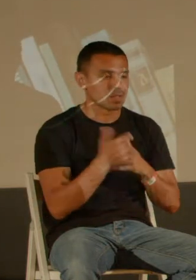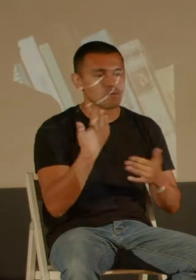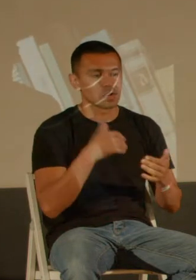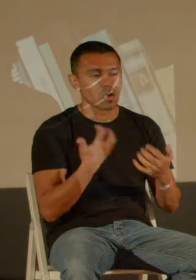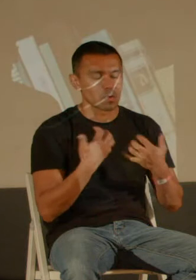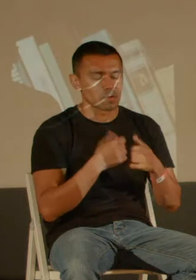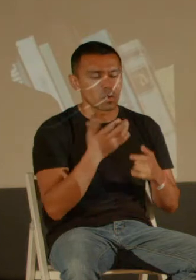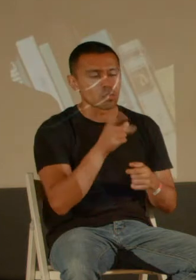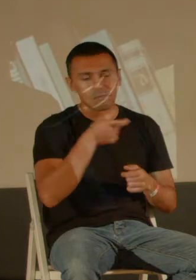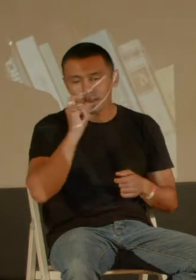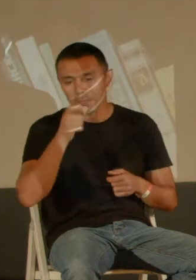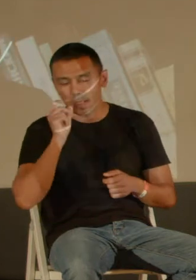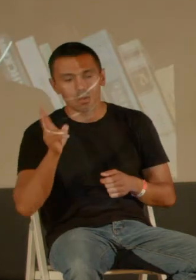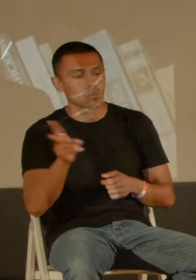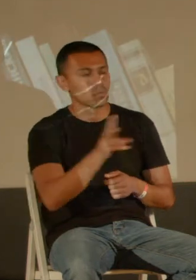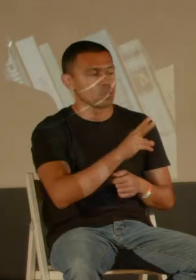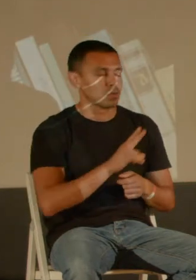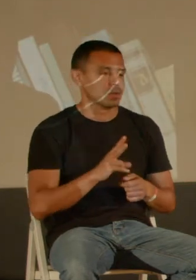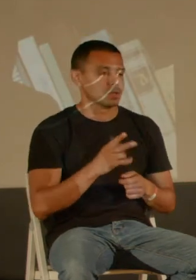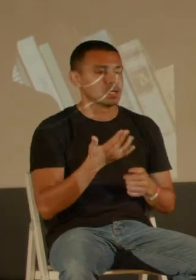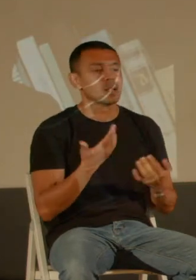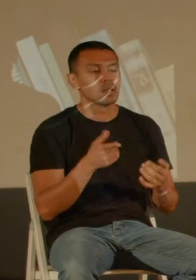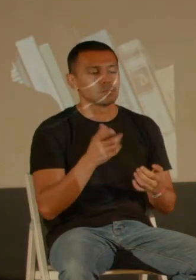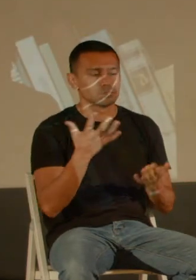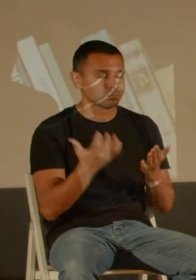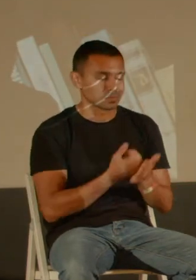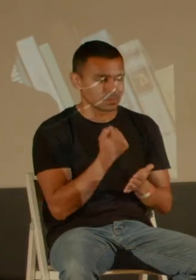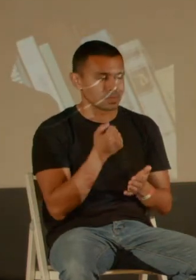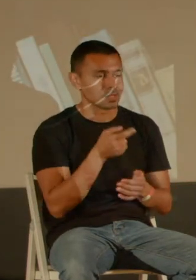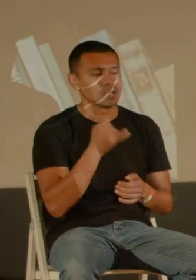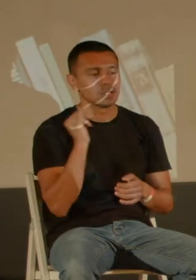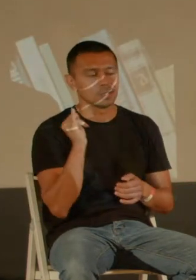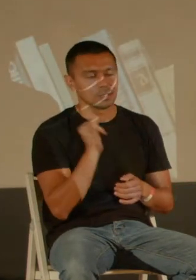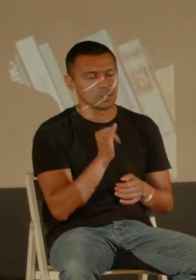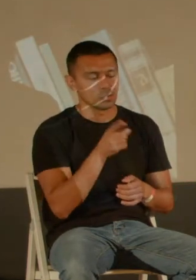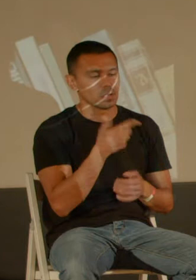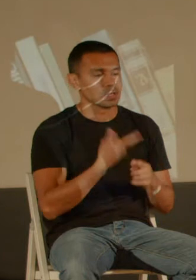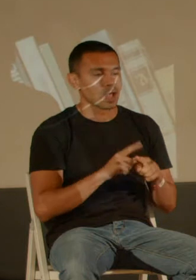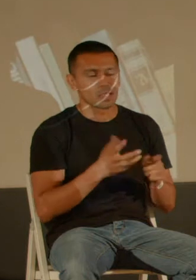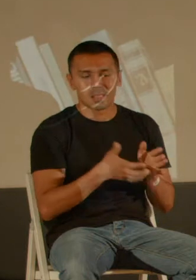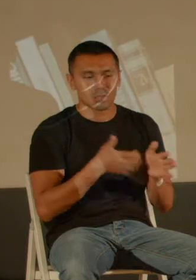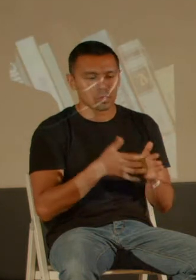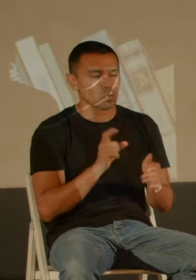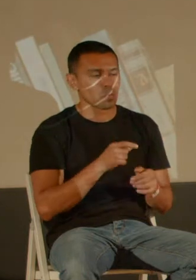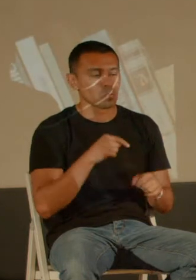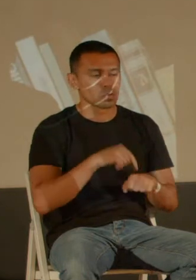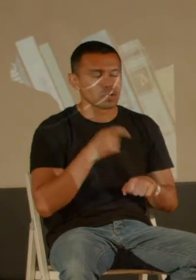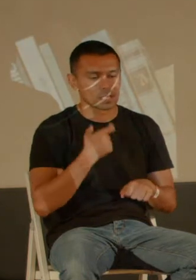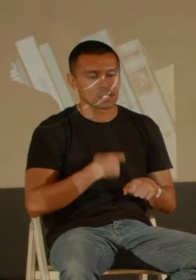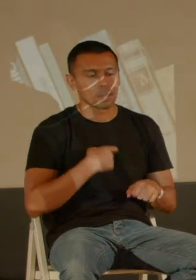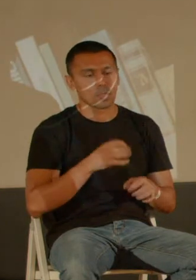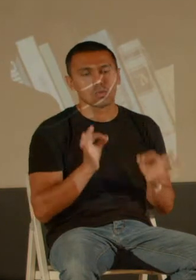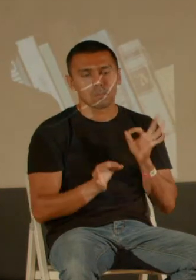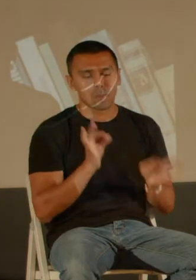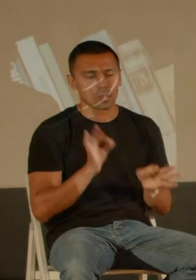вже розраховує, скільки хто вип'є, скільки їй перепаде з того, і що їй це недостатньо для того, щоб почувати себе